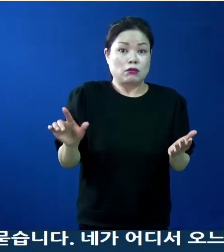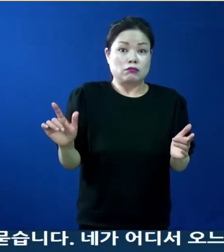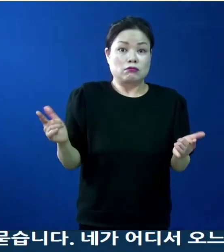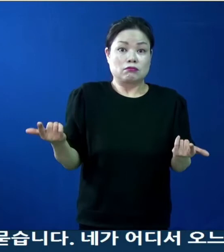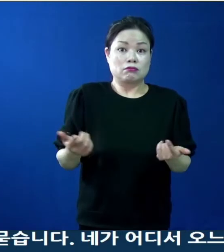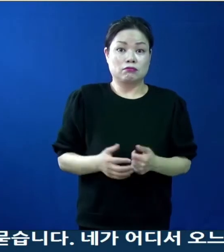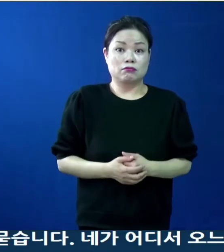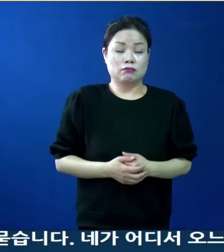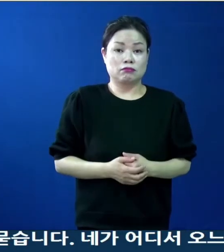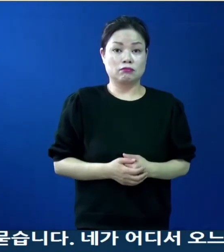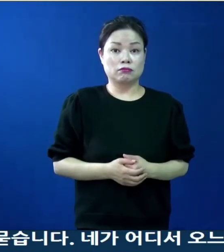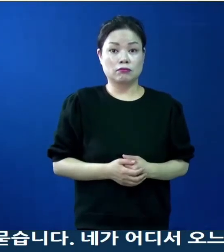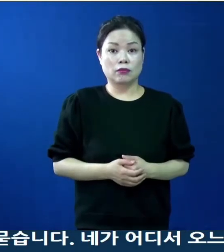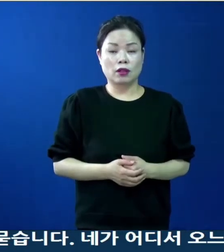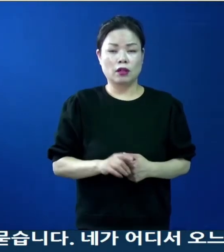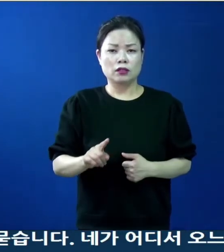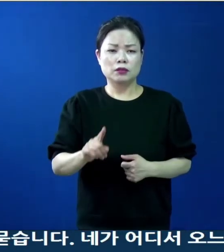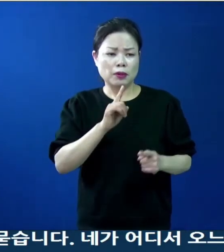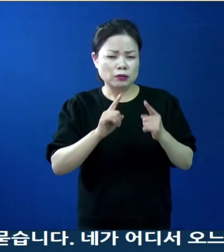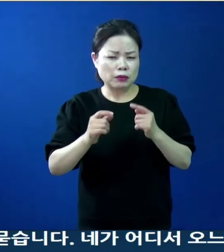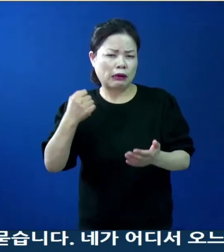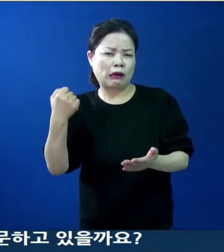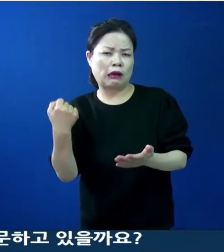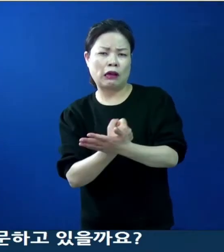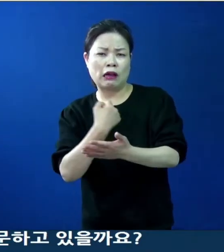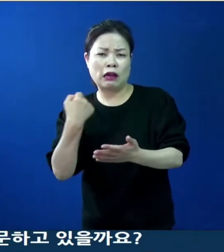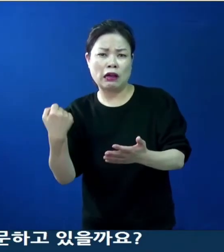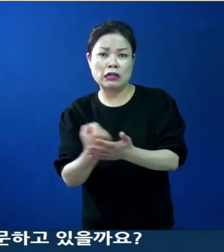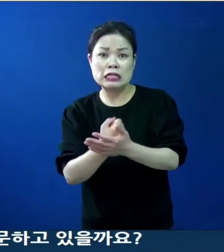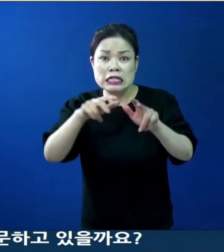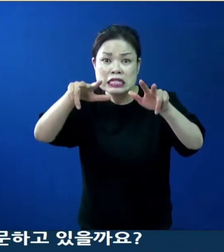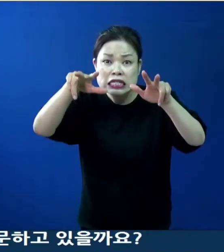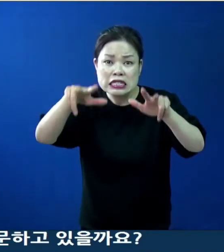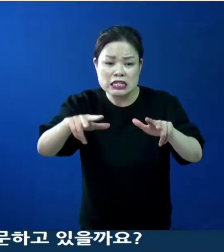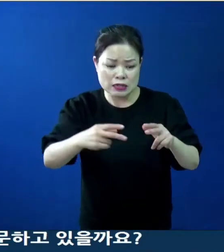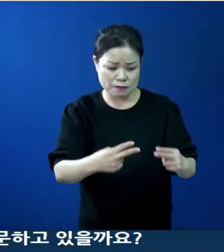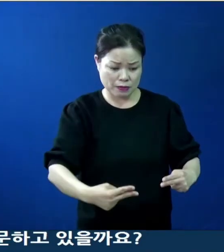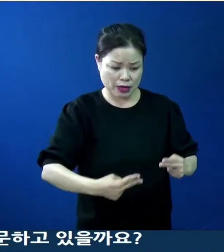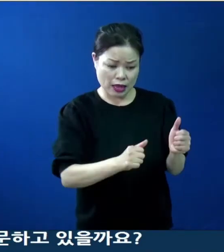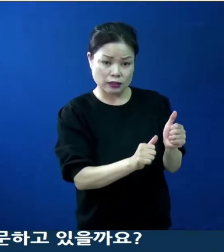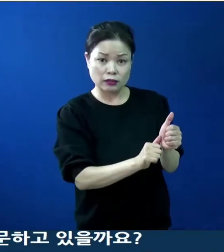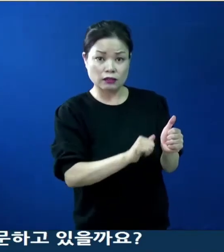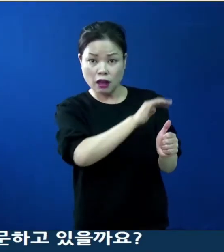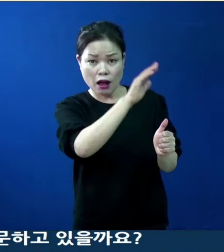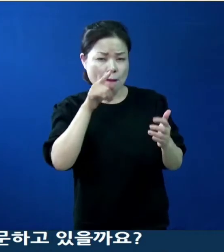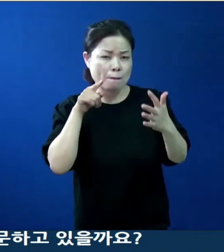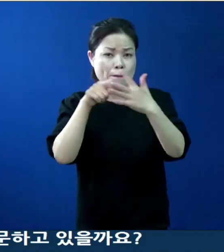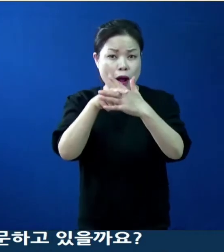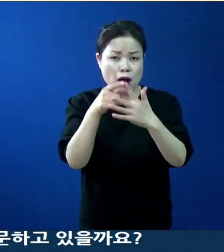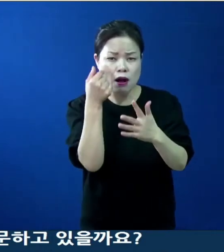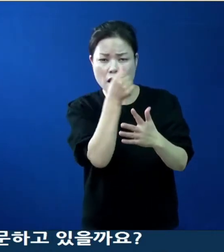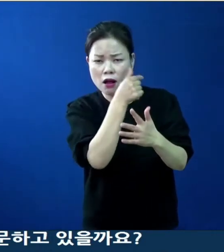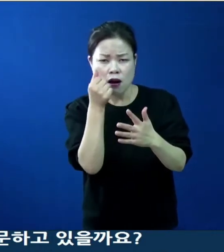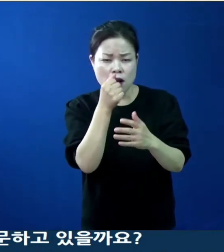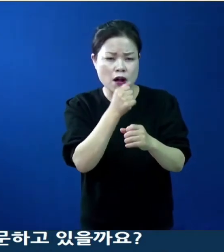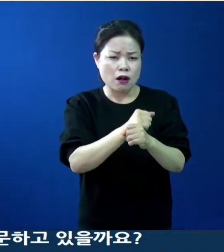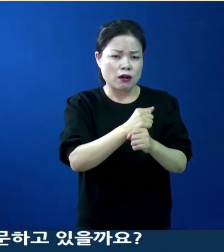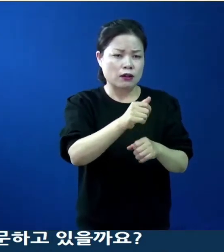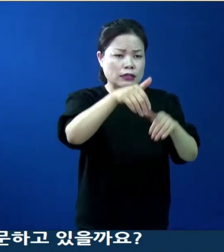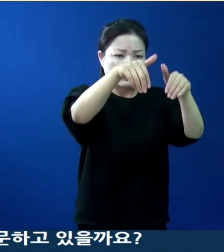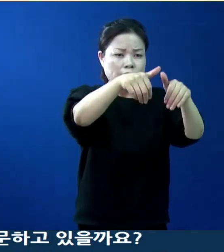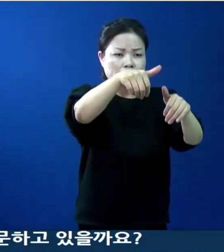않았습니다. 이 말씀 보면서 정말 안타깝습니다. 지금 엘리사는 다 알고 있습니다. 게하시만 모르는